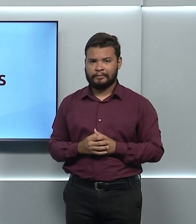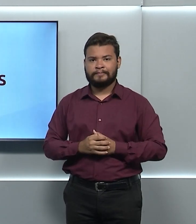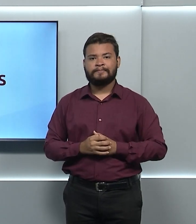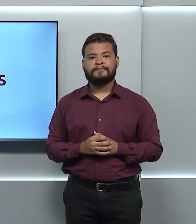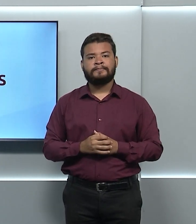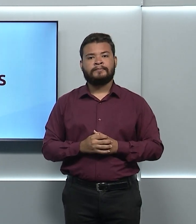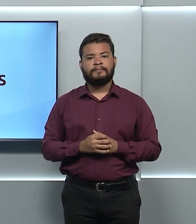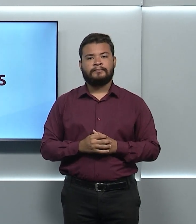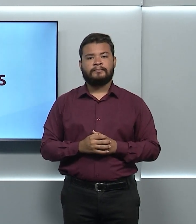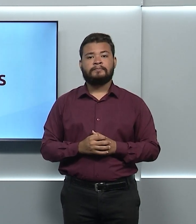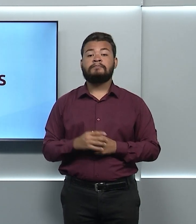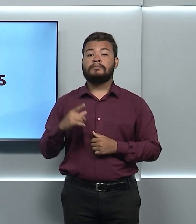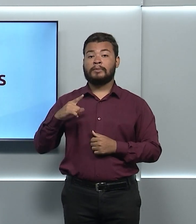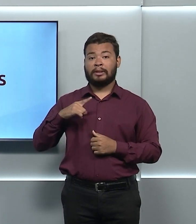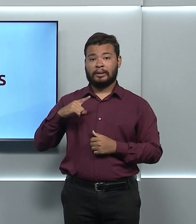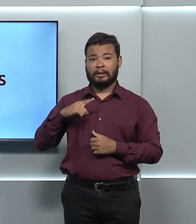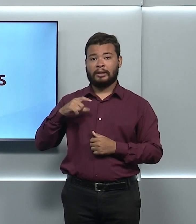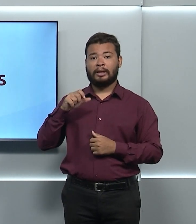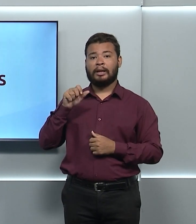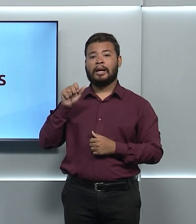bancos, eles também mudam. De acordo com a